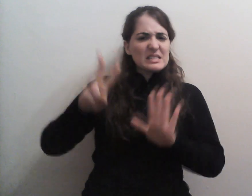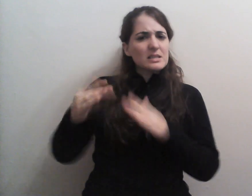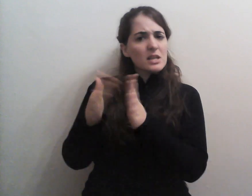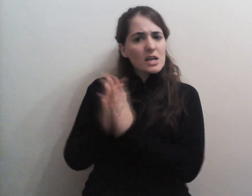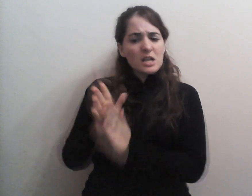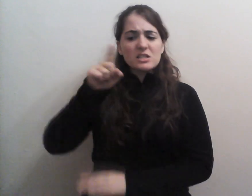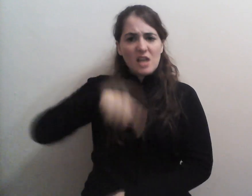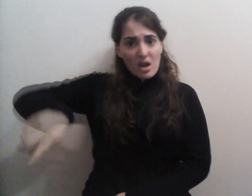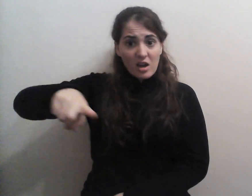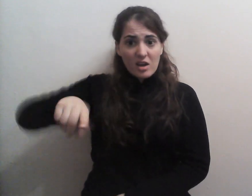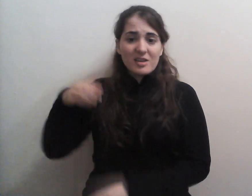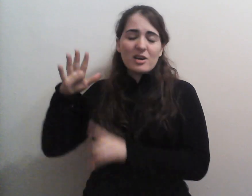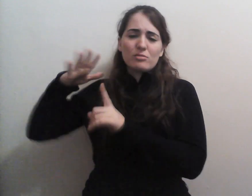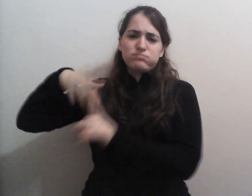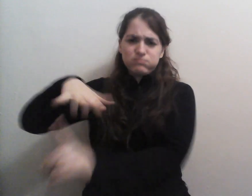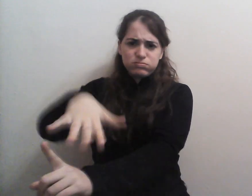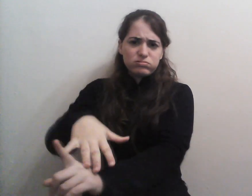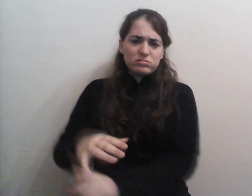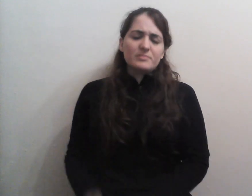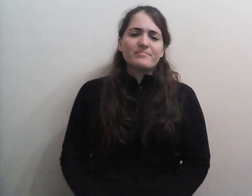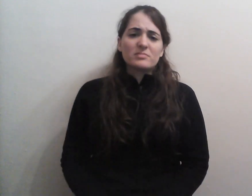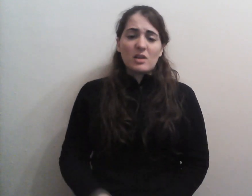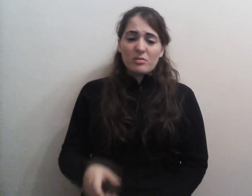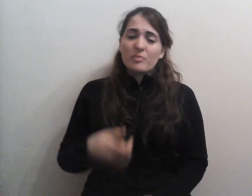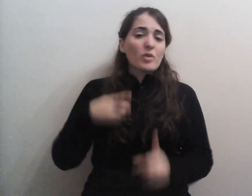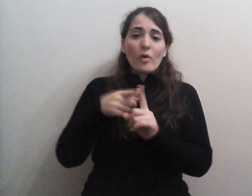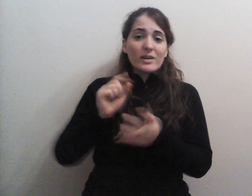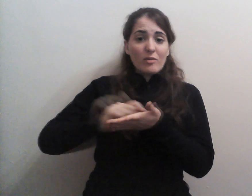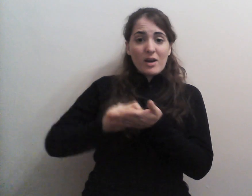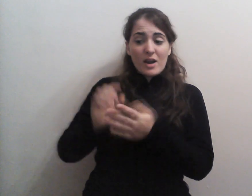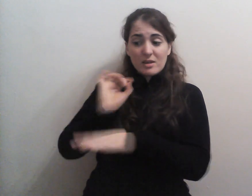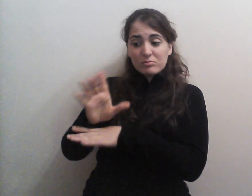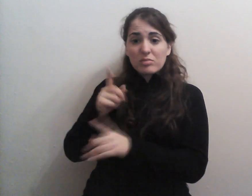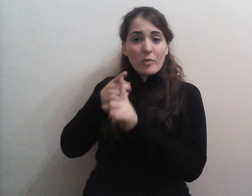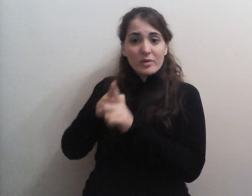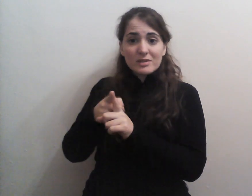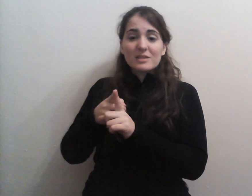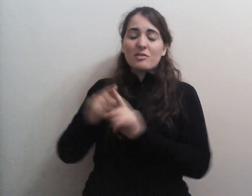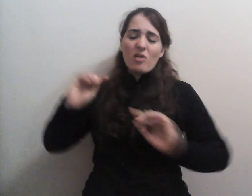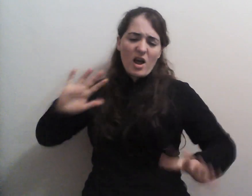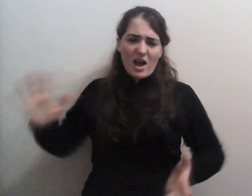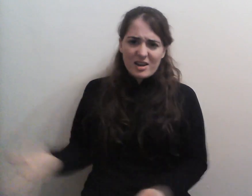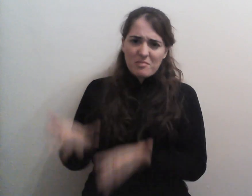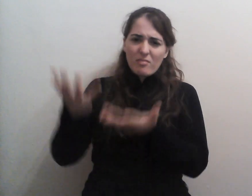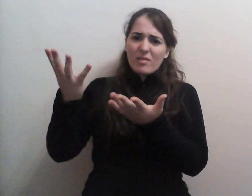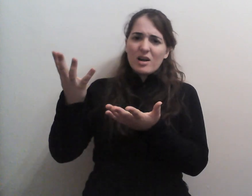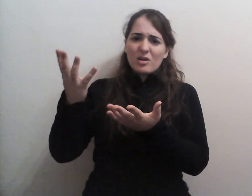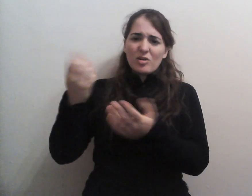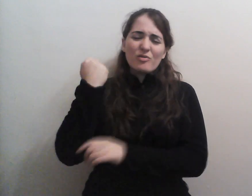los está escribiendo con el fin de animarlos en la fe, fortalecerlos. Están siendo perseguidos y rechazados por el Imperio Romano. Entonces